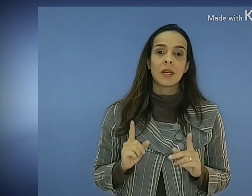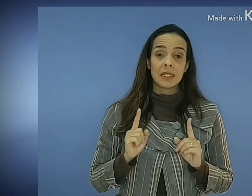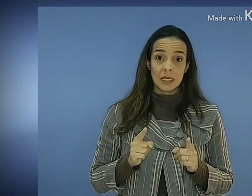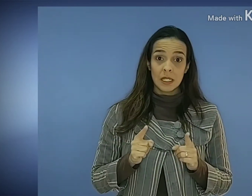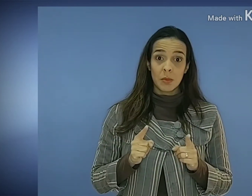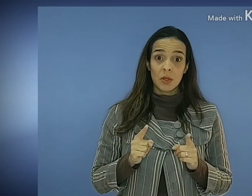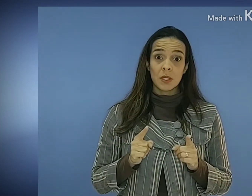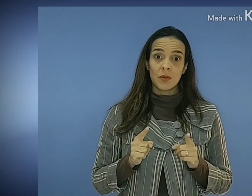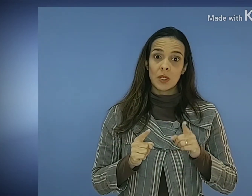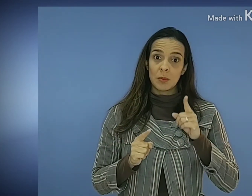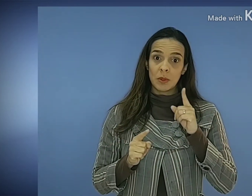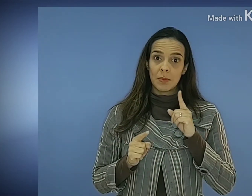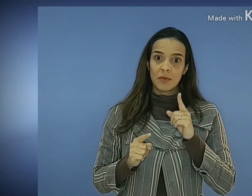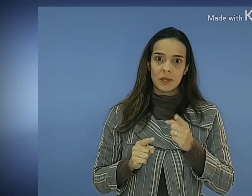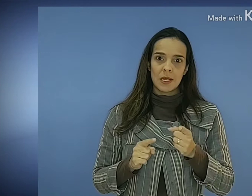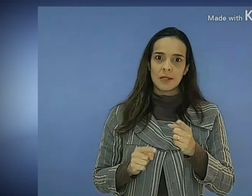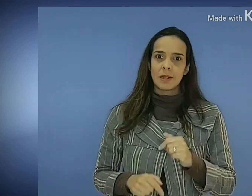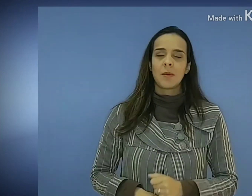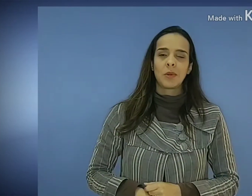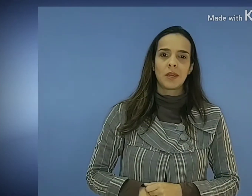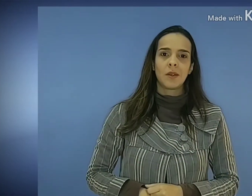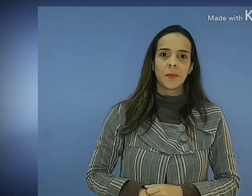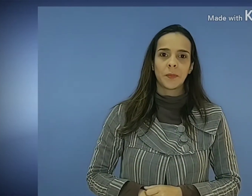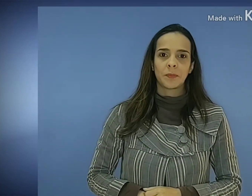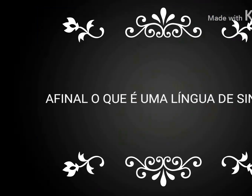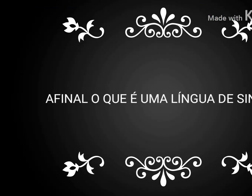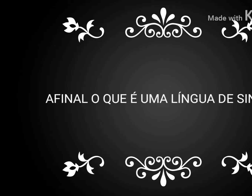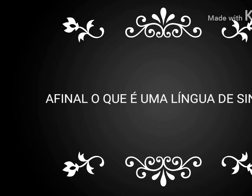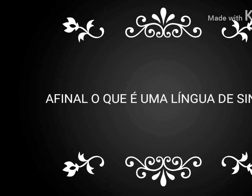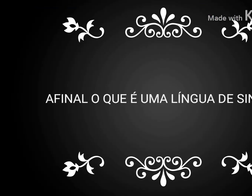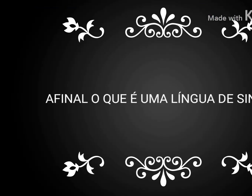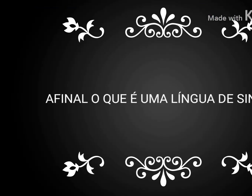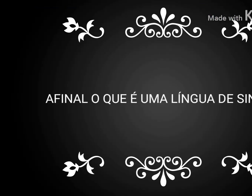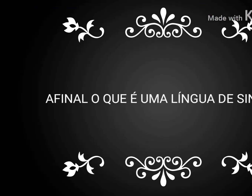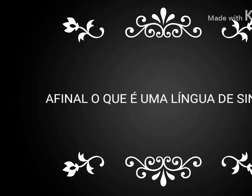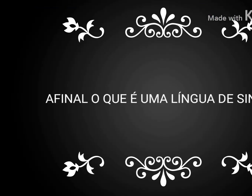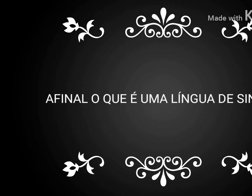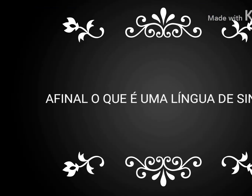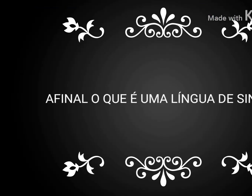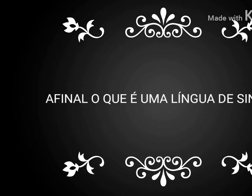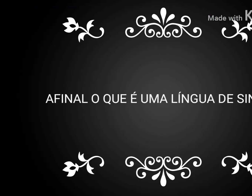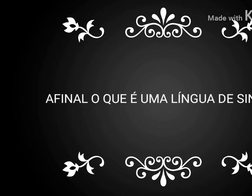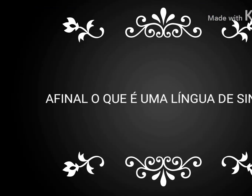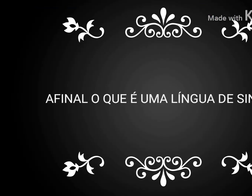mesma língua? Essas respostas eu vou responder para vocês daqui a pouquinho.